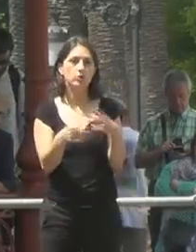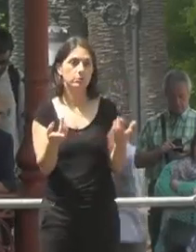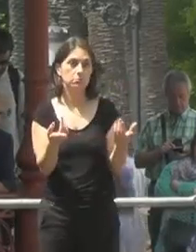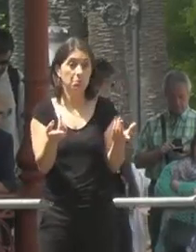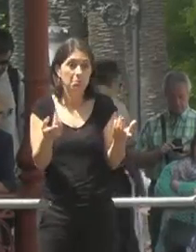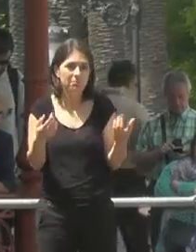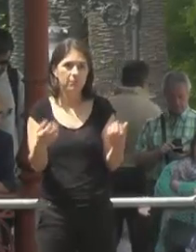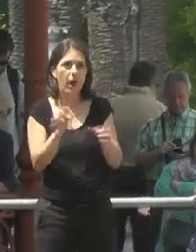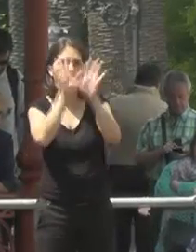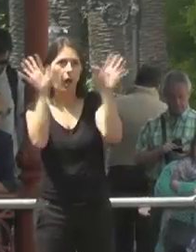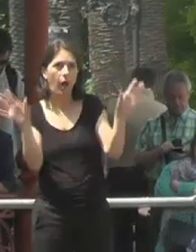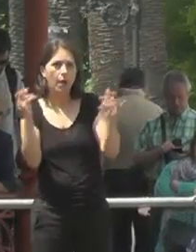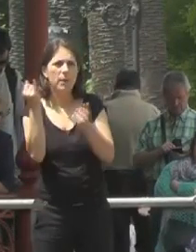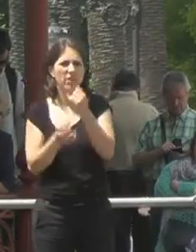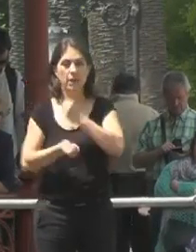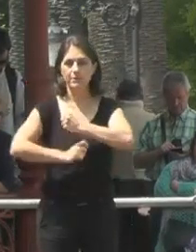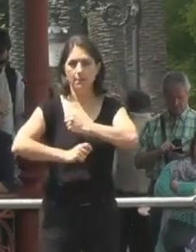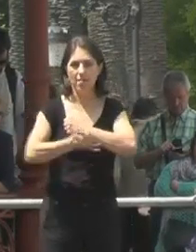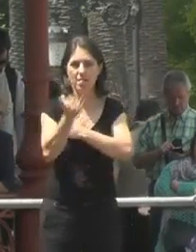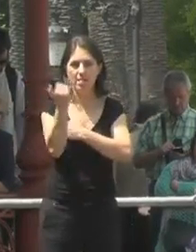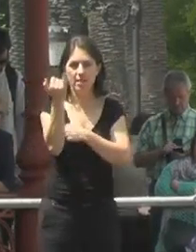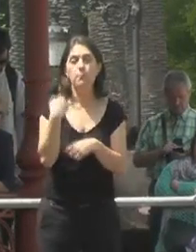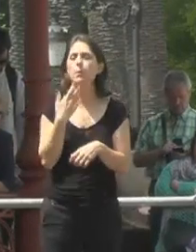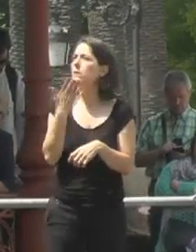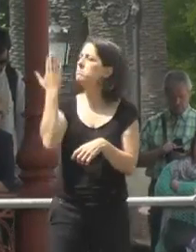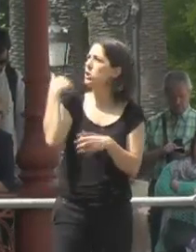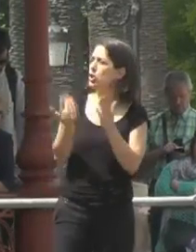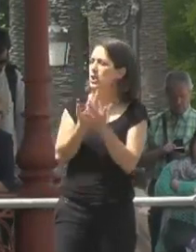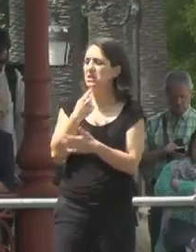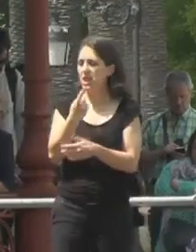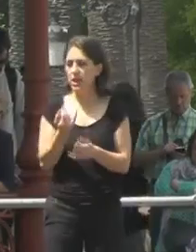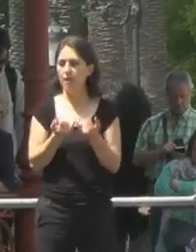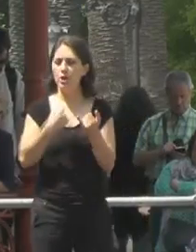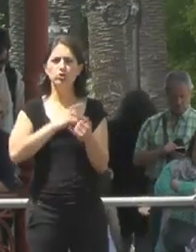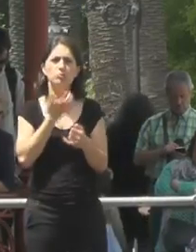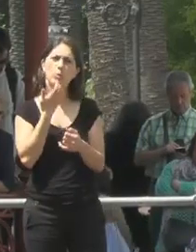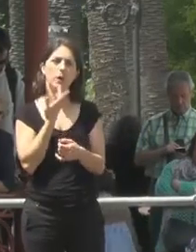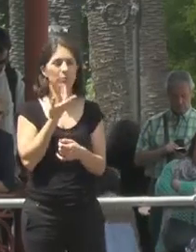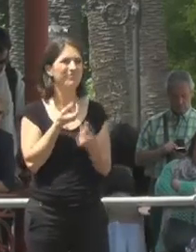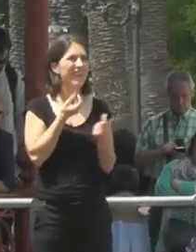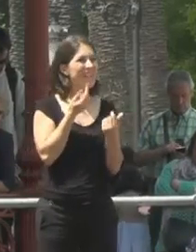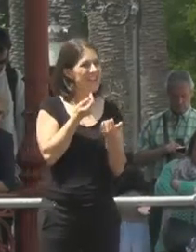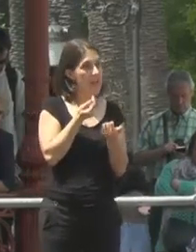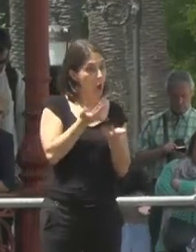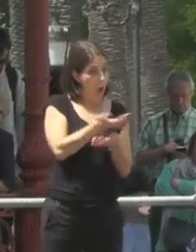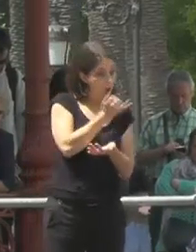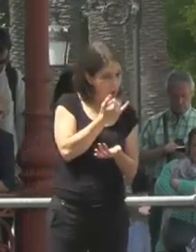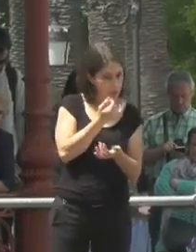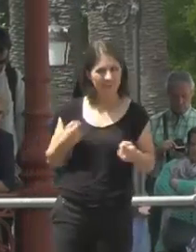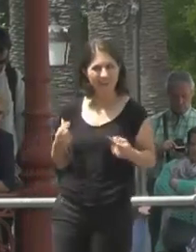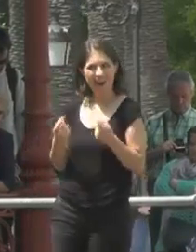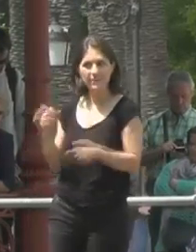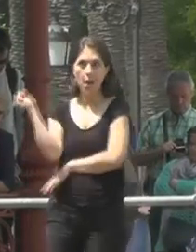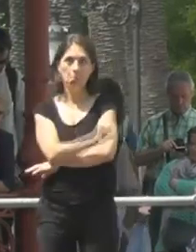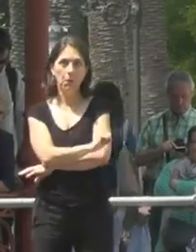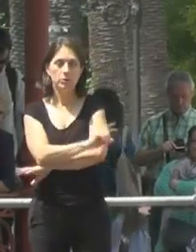que son obviedades, pero que siempre esconden trampas. El otro día decía, no podemos gastar más de lo que tenemos. Y tú